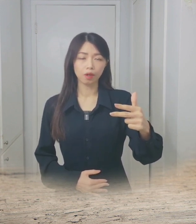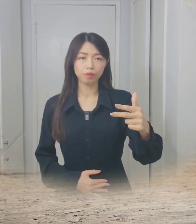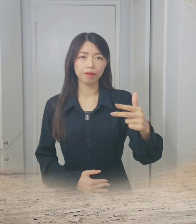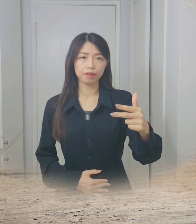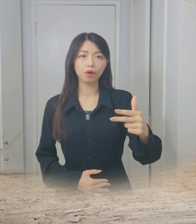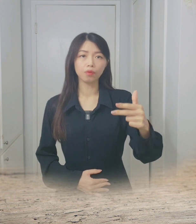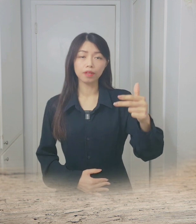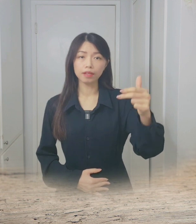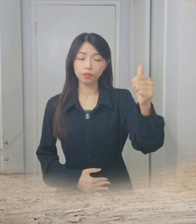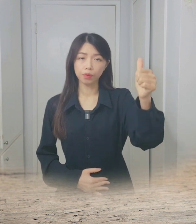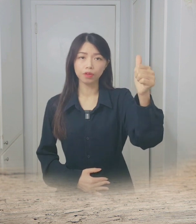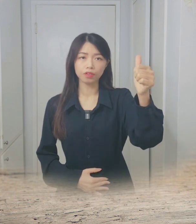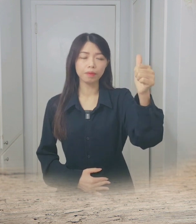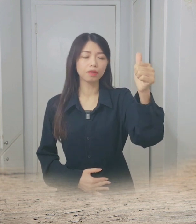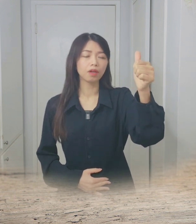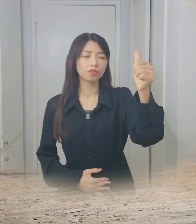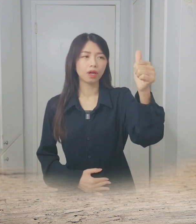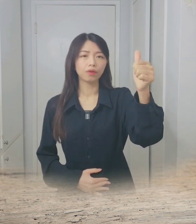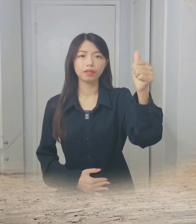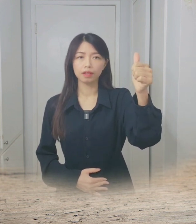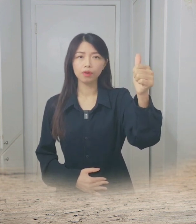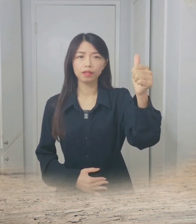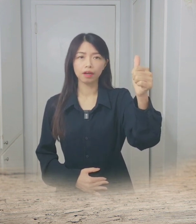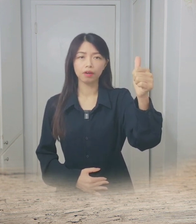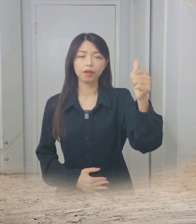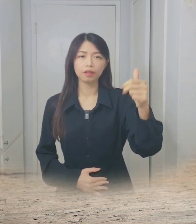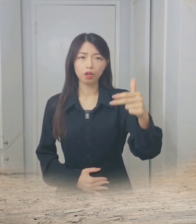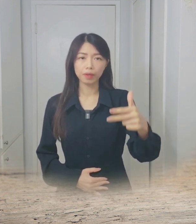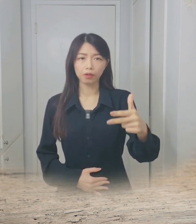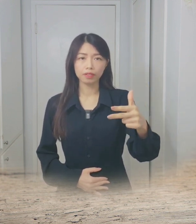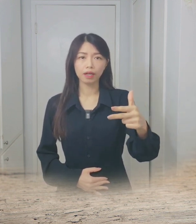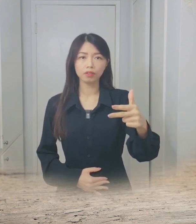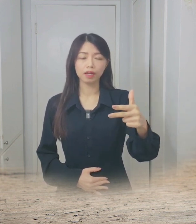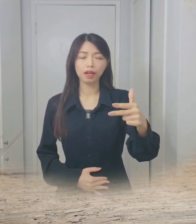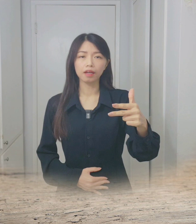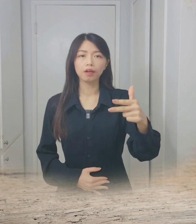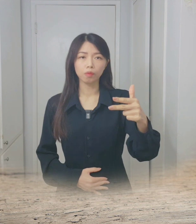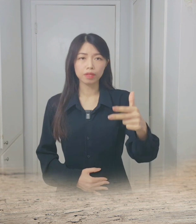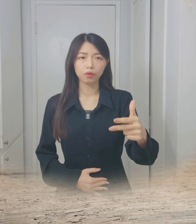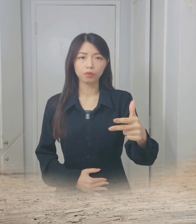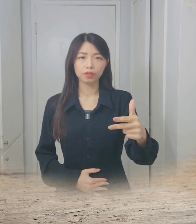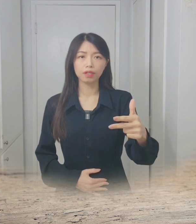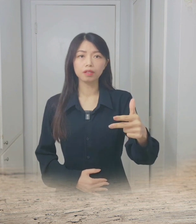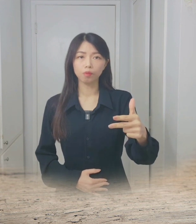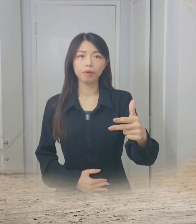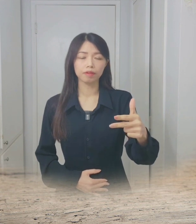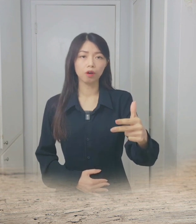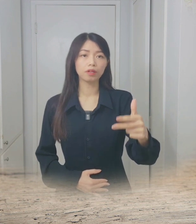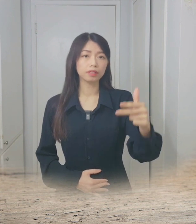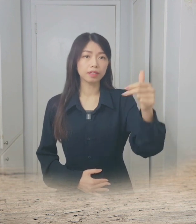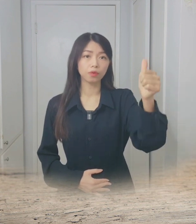중지를 접으면서 살짝 위로 올려주시면 주라고 한 뜻의 수어가 돼요. 처음에 이렇게 시작하셨다가 검지하고 중지를